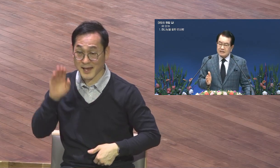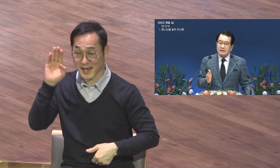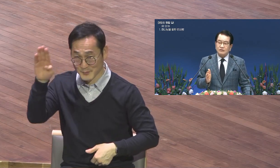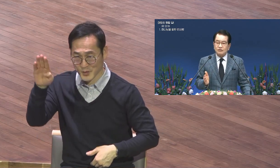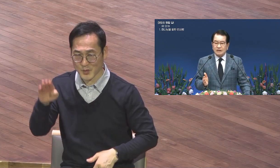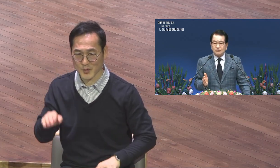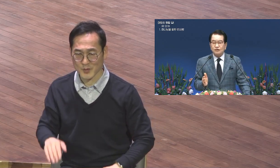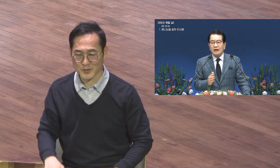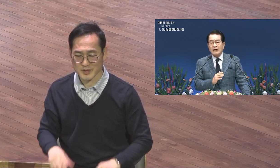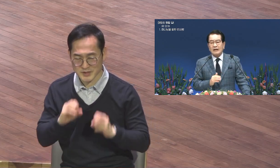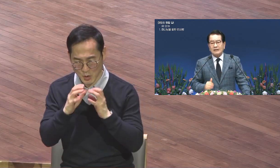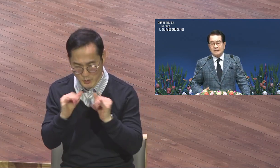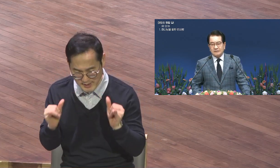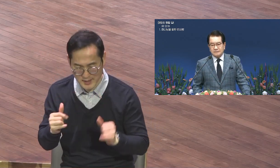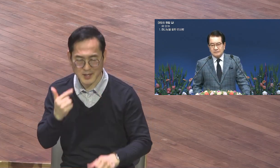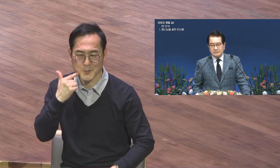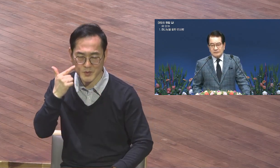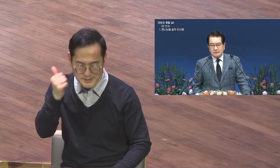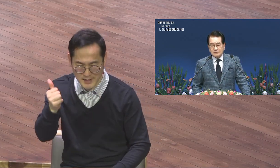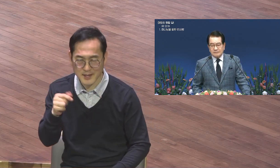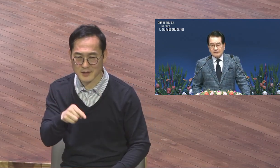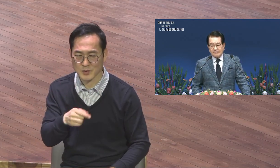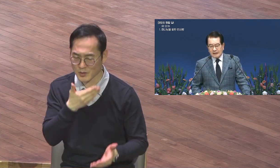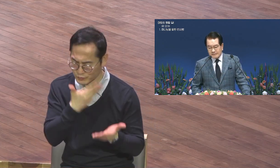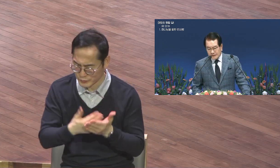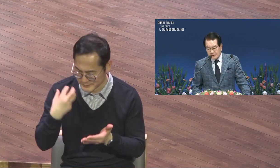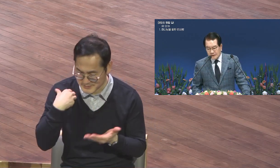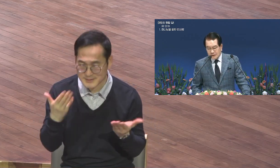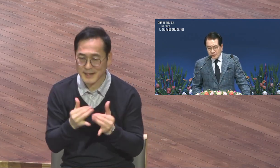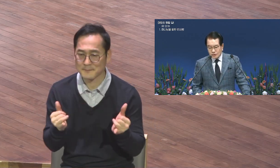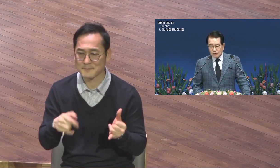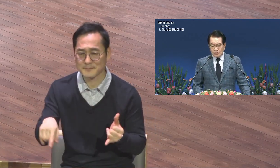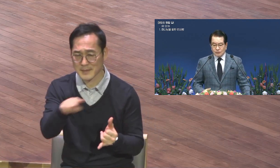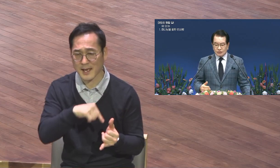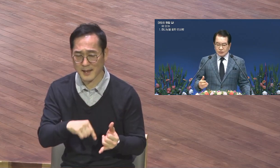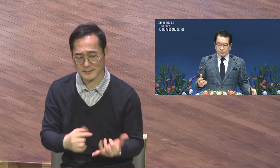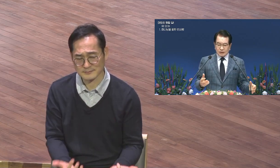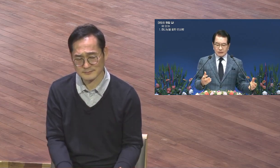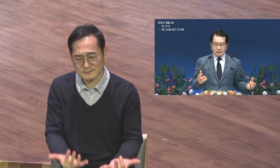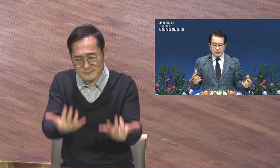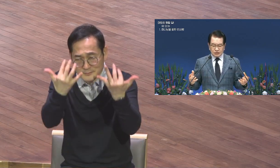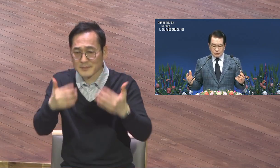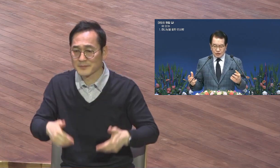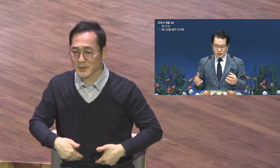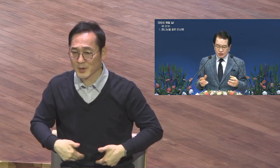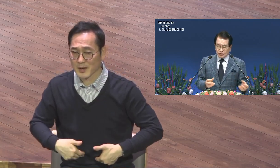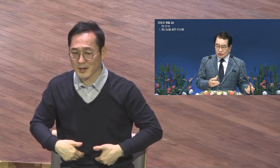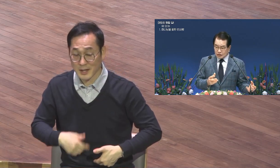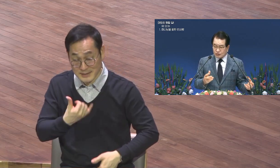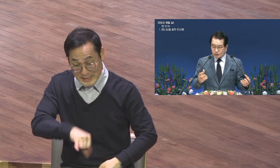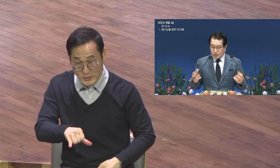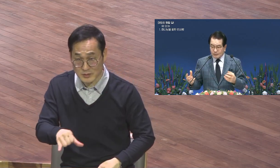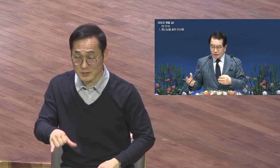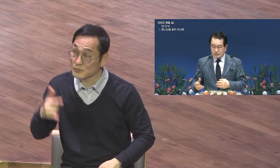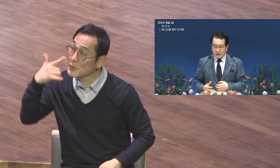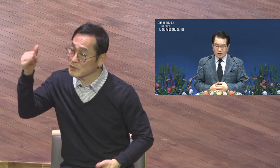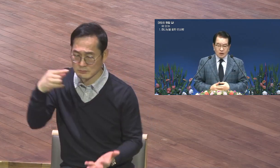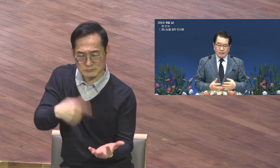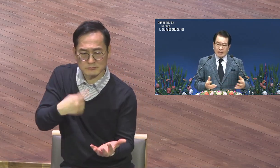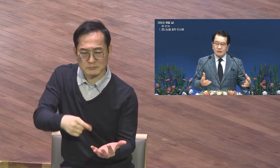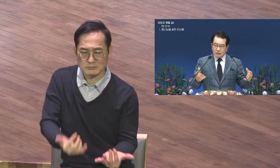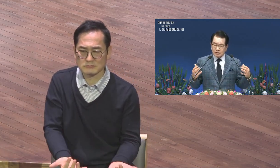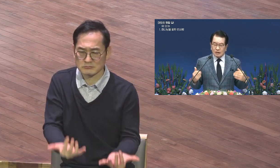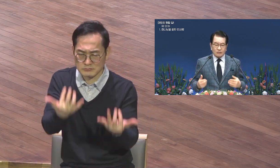4세대 선교사 중에 하나에 돼요. 아멘. 그렇죠. 여러분, 우리 지금 4세대 선교사들도 훈련받고